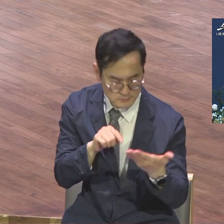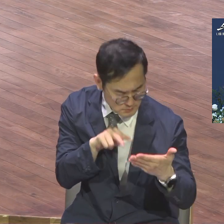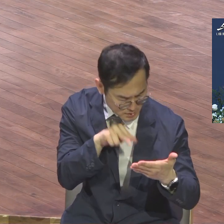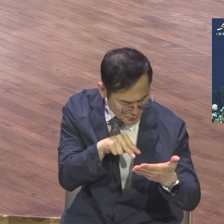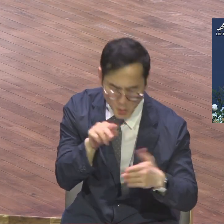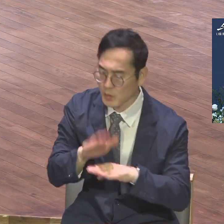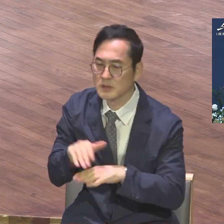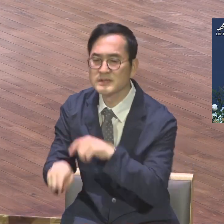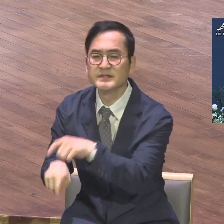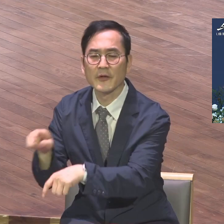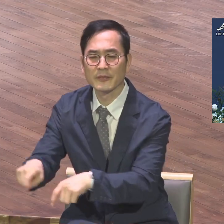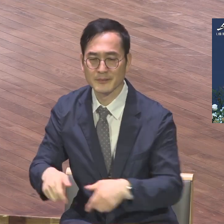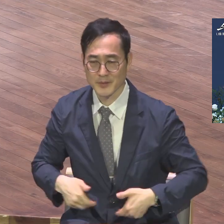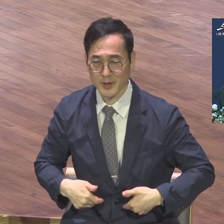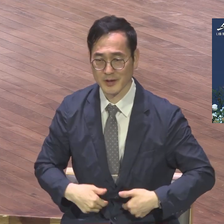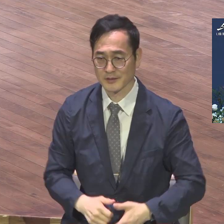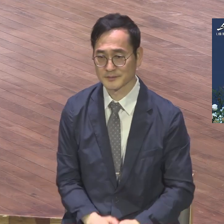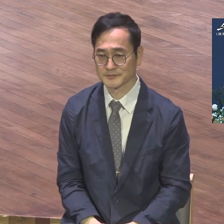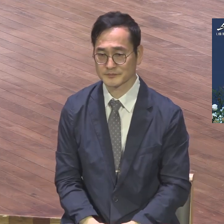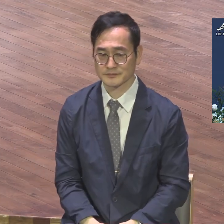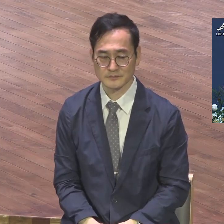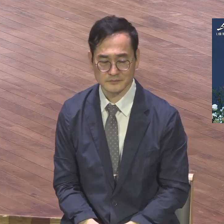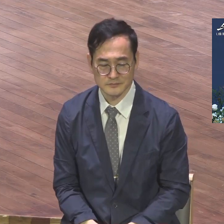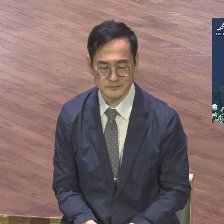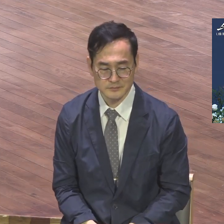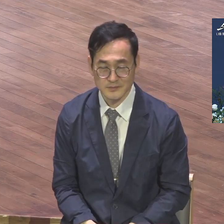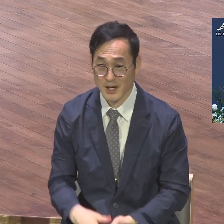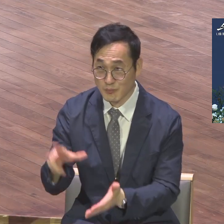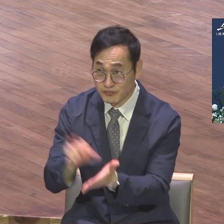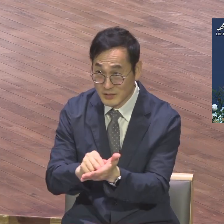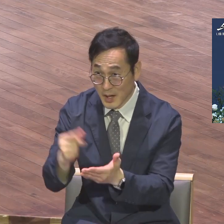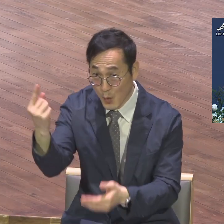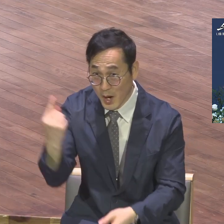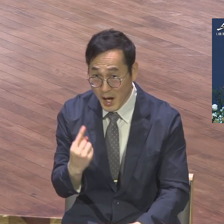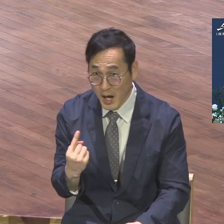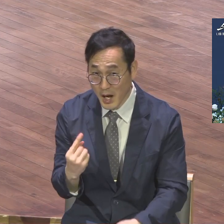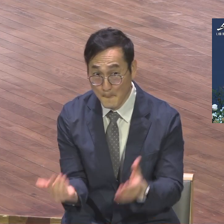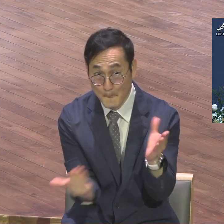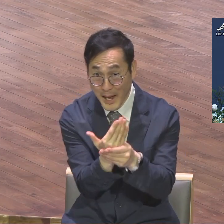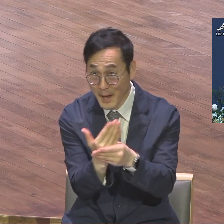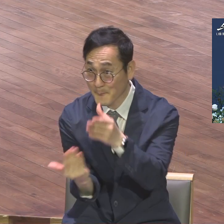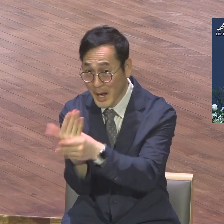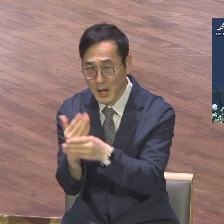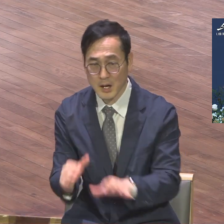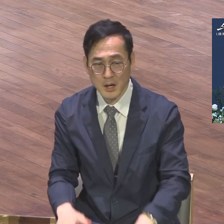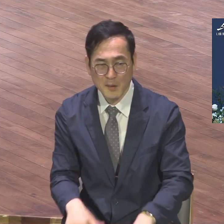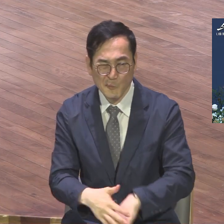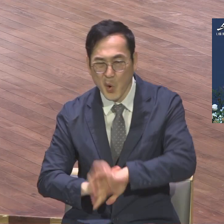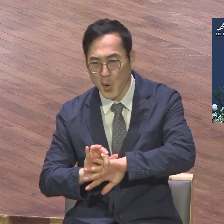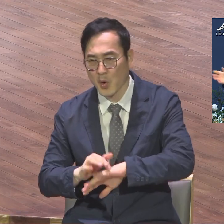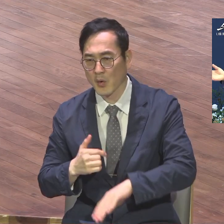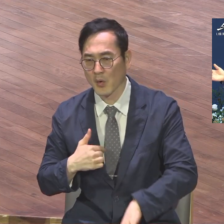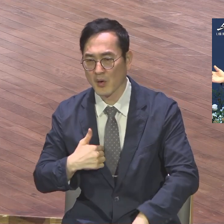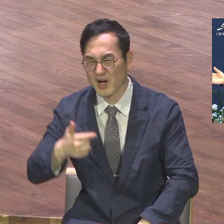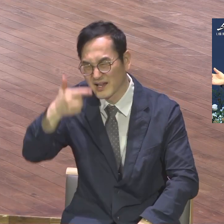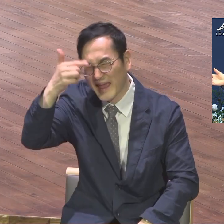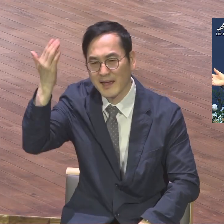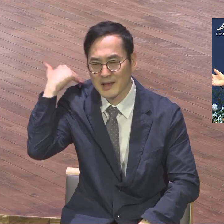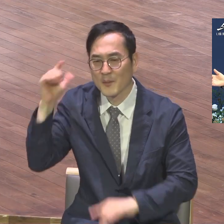문제 왔다. 완전 불신자 돌아가. 문제 사건 터졌다. 마음대로 되는 게 안 된다. 그럼 옛날로